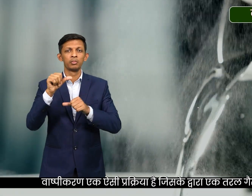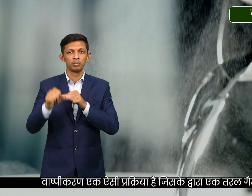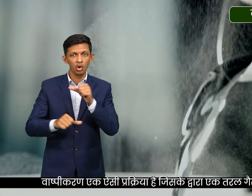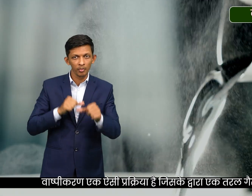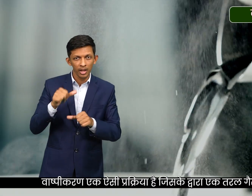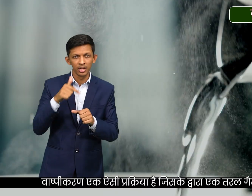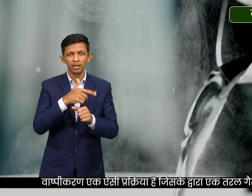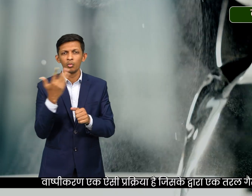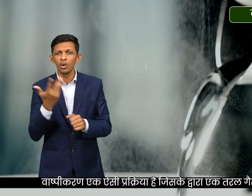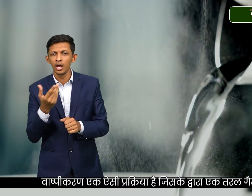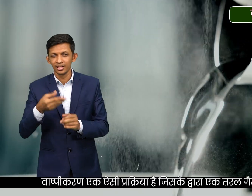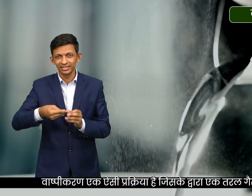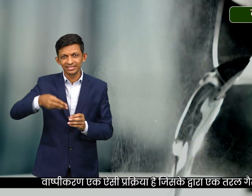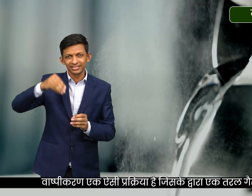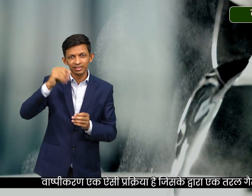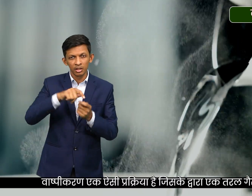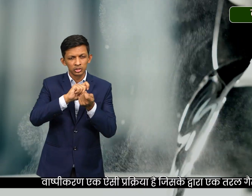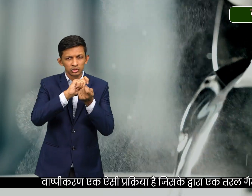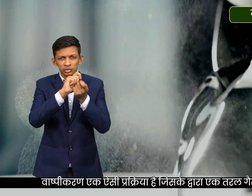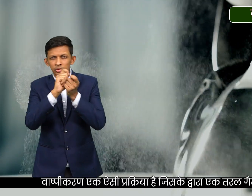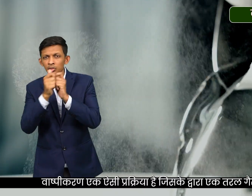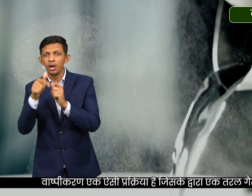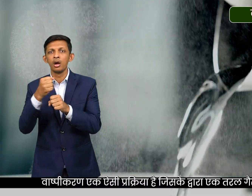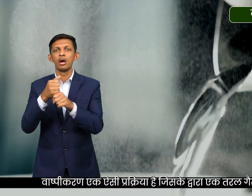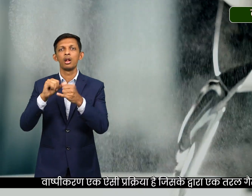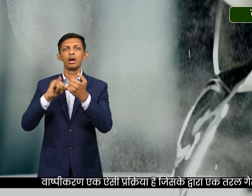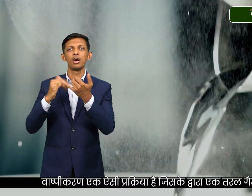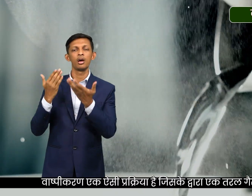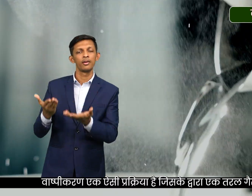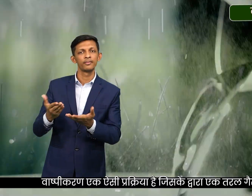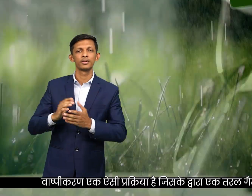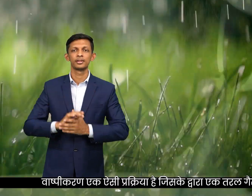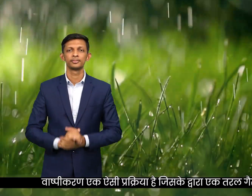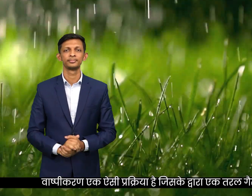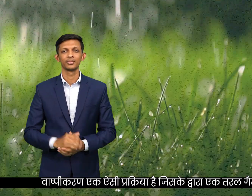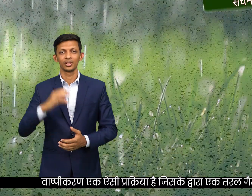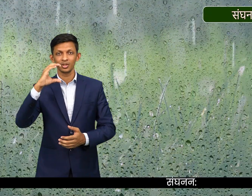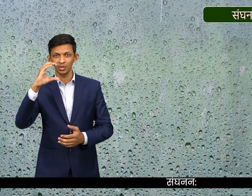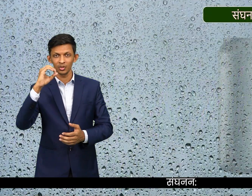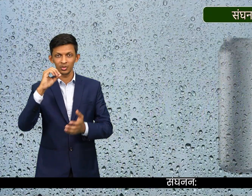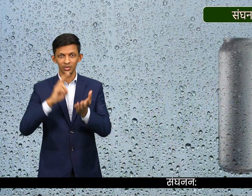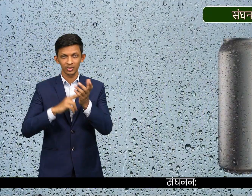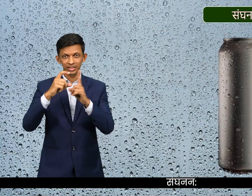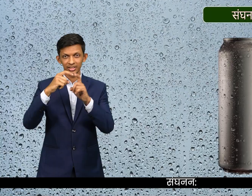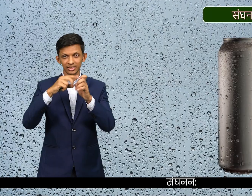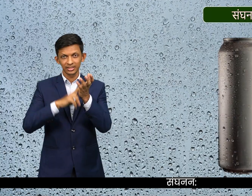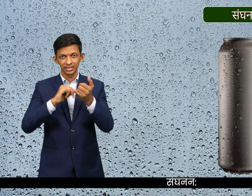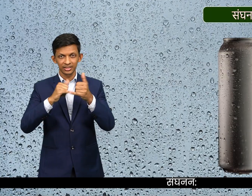वाष्पीकरण एक ऐसी प्रक्रिया है जिसके द्वारा एक तरल गैस में बदल जाता है।